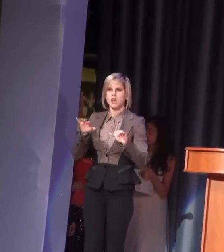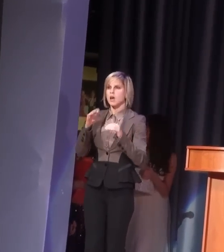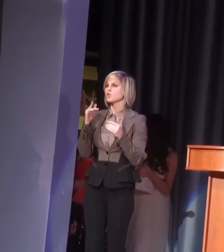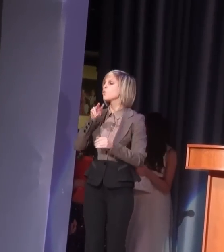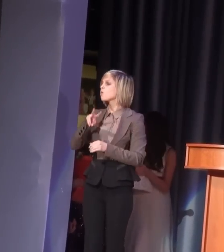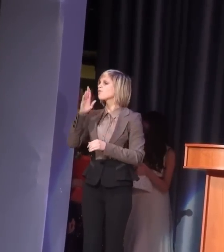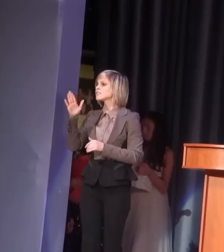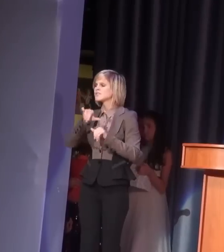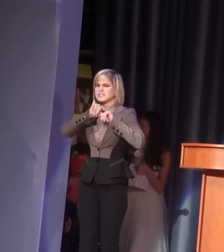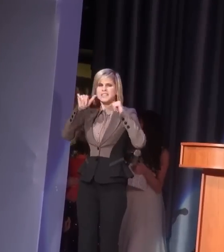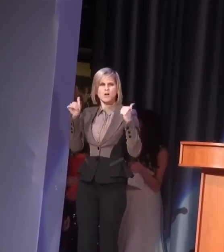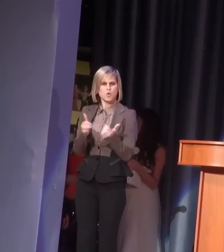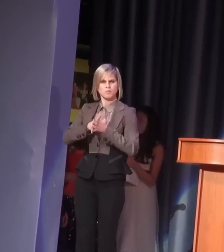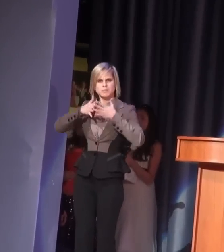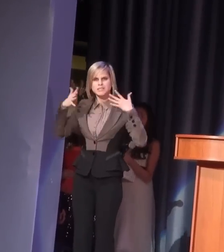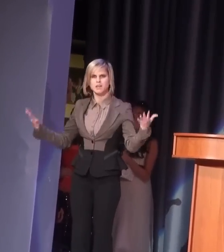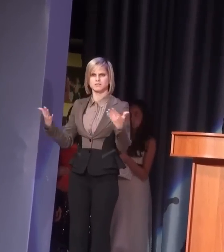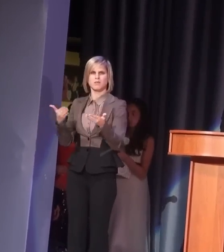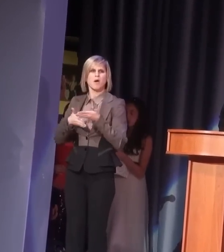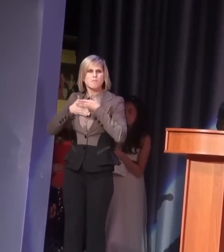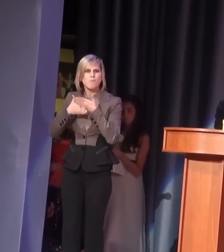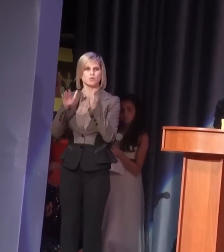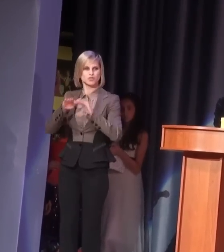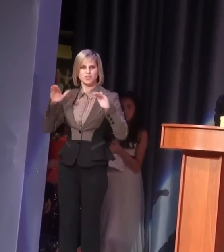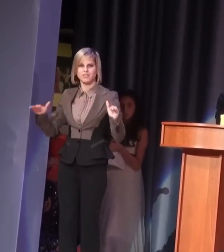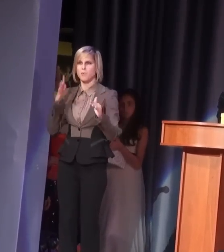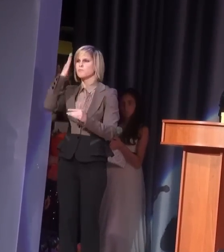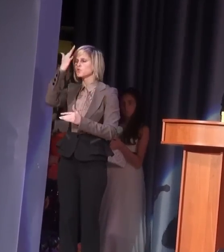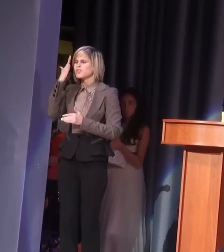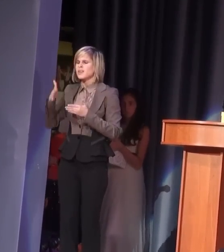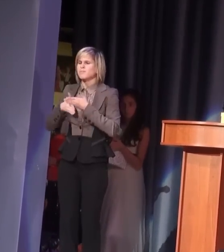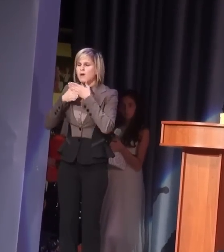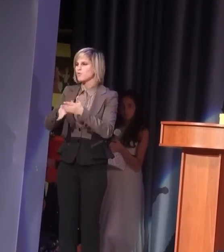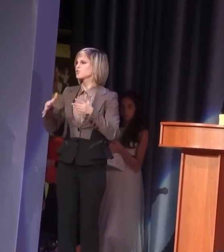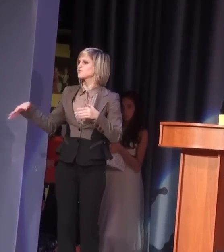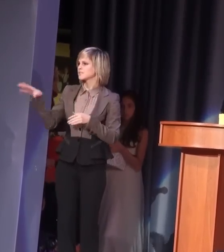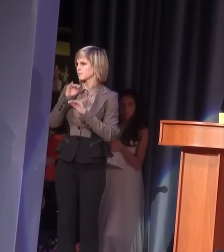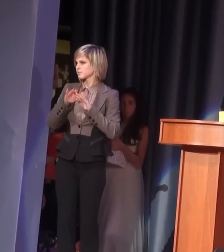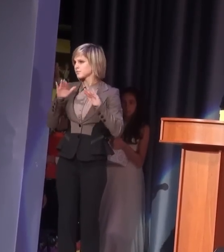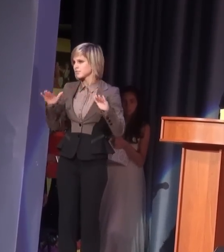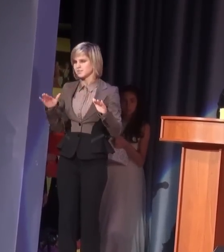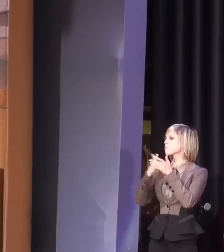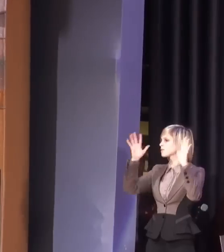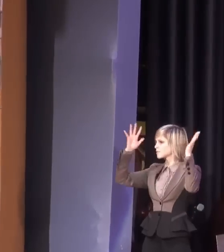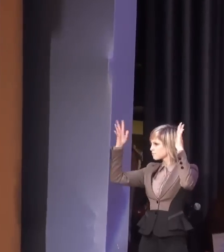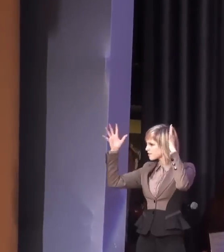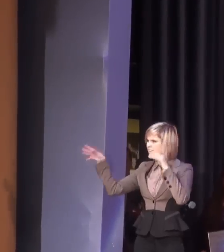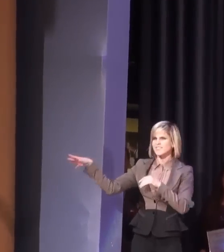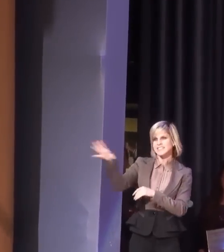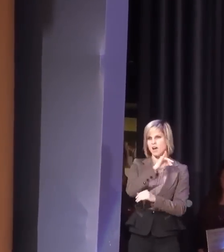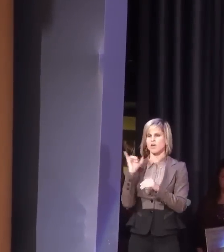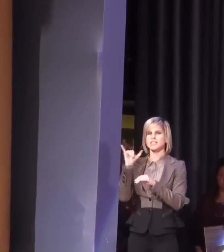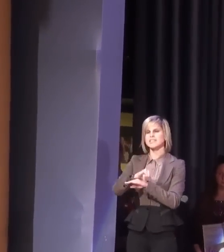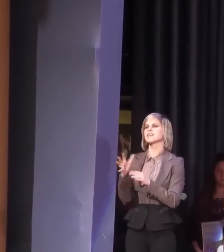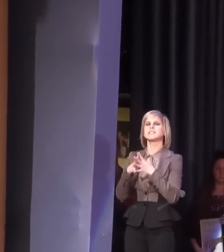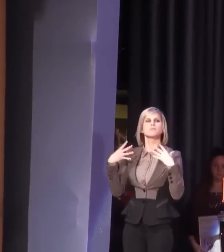сердцем так жаждала помочь этим детям, и огромная мечта у нее до сих пор осталась помочь огромному количеству детей. На сегодняшний день гостей